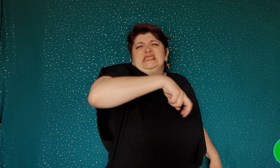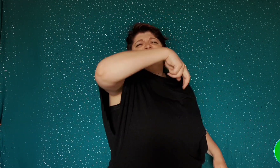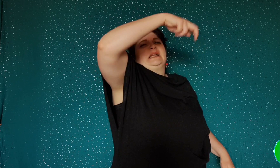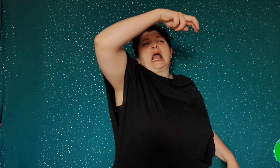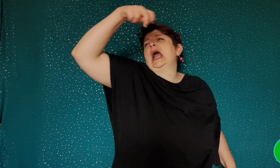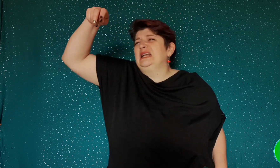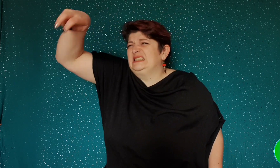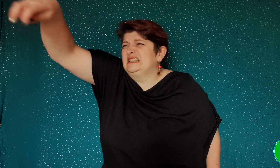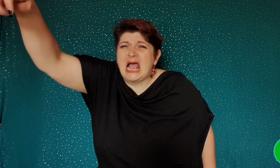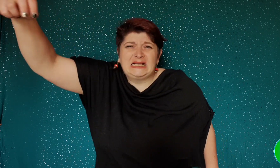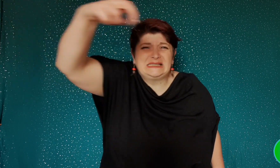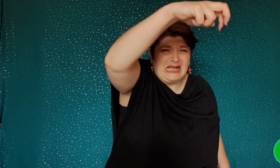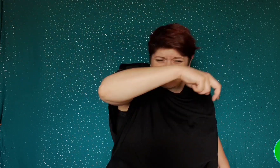monté et descendu les escaliers.